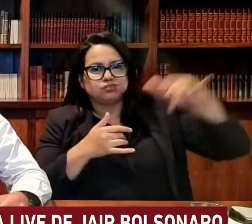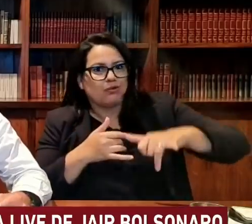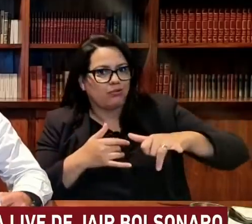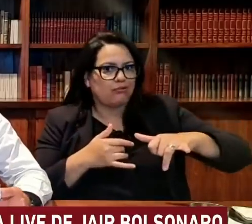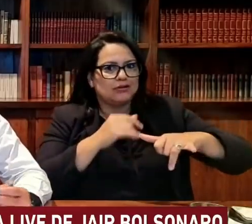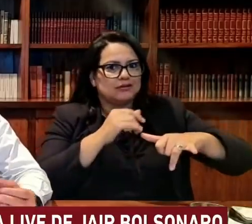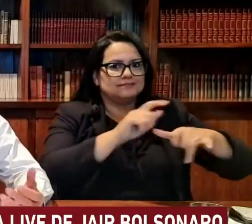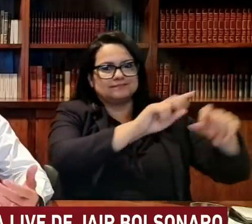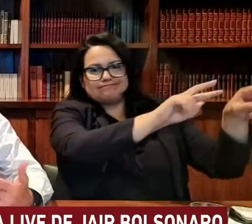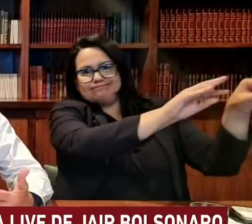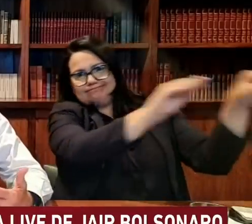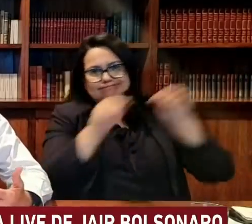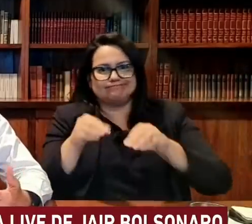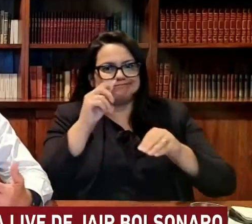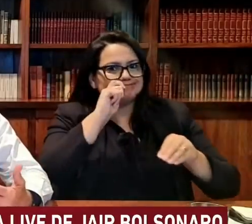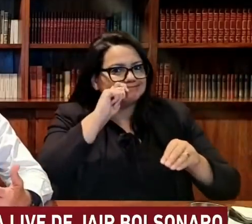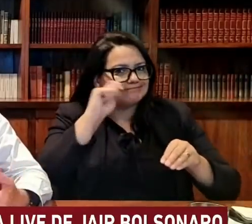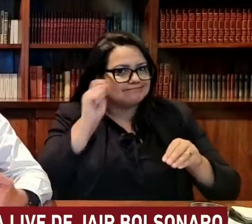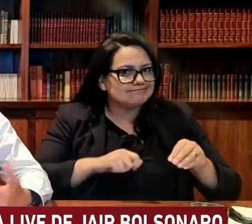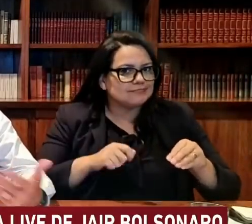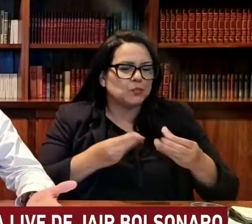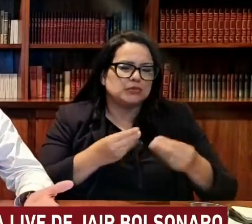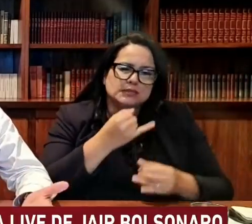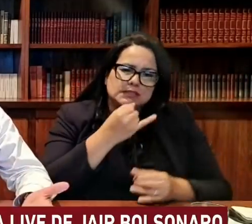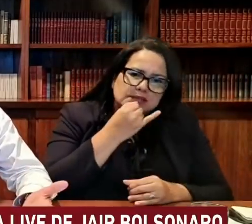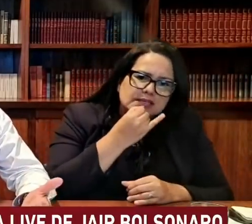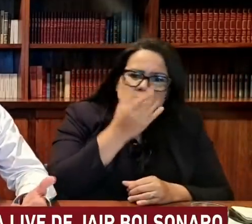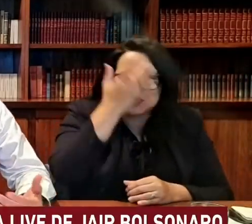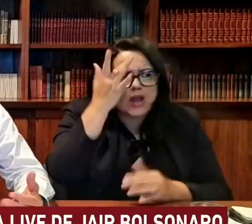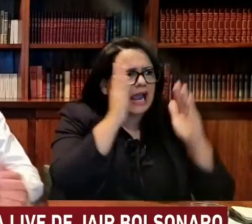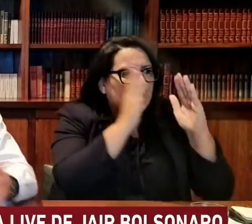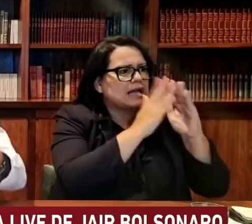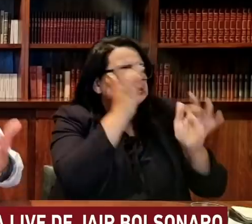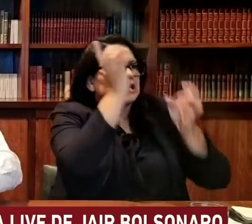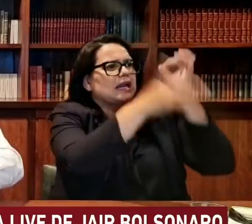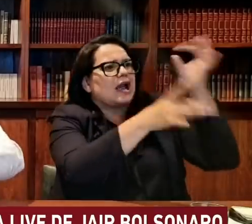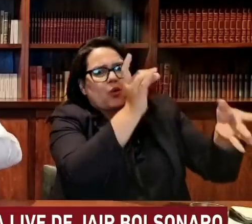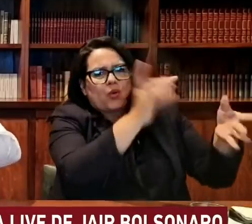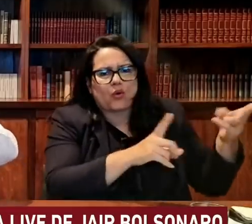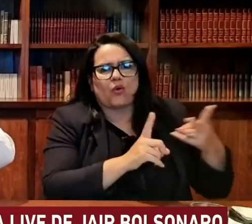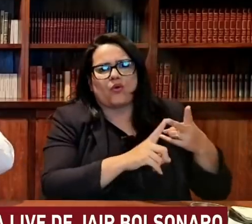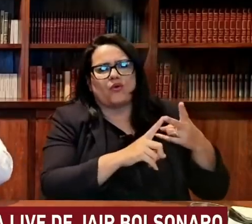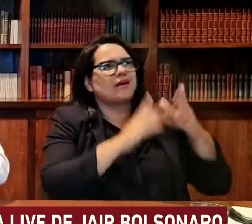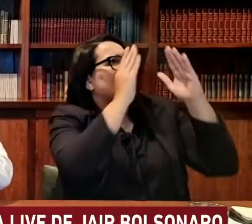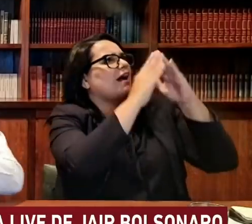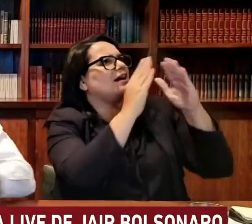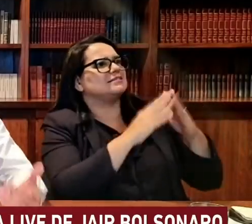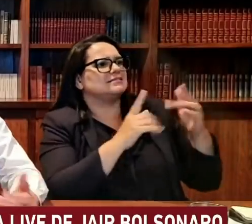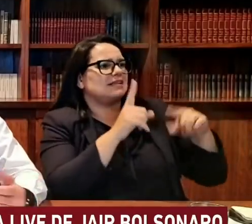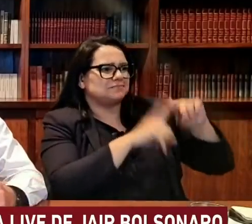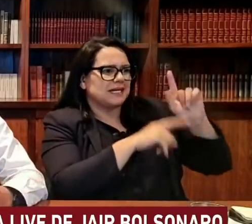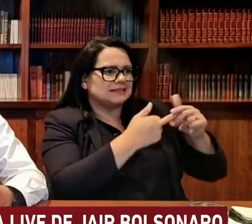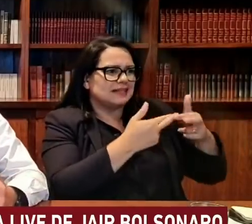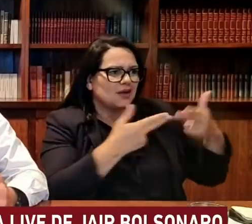né, é triste porque muita gente deixou muita coisa para trás, deixou imóvel, deixou